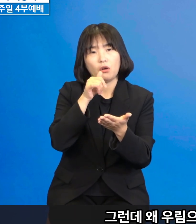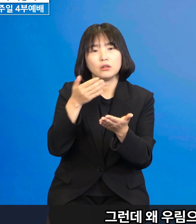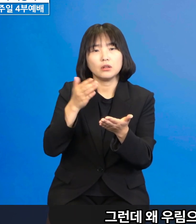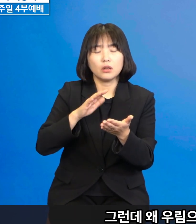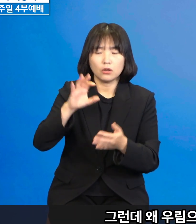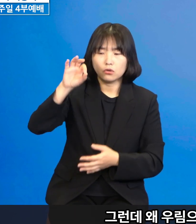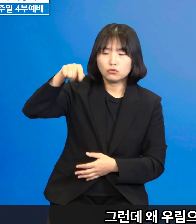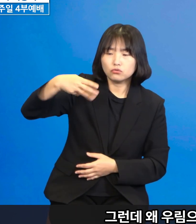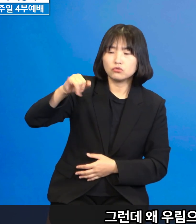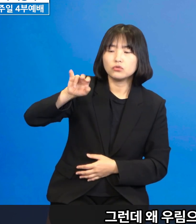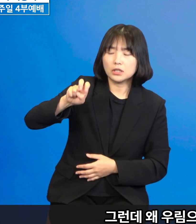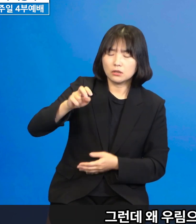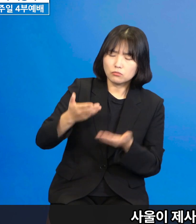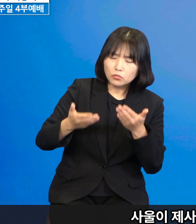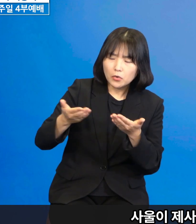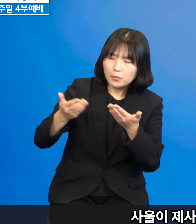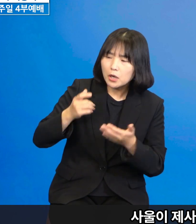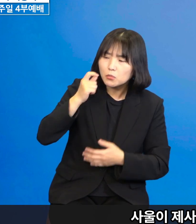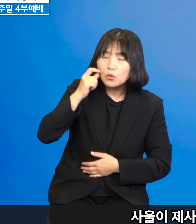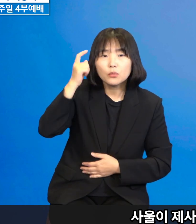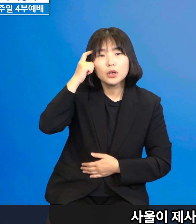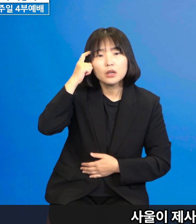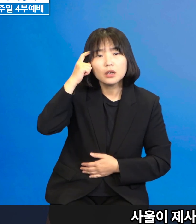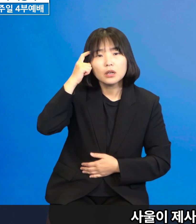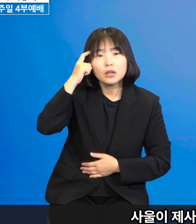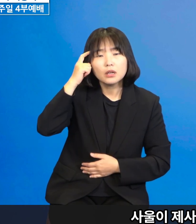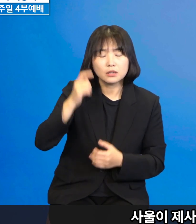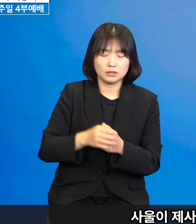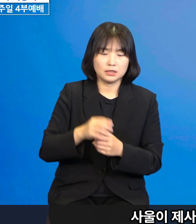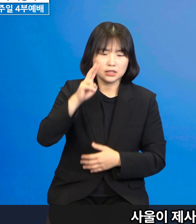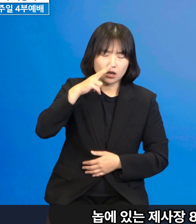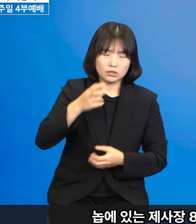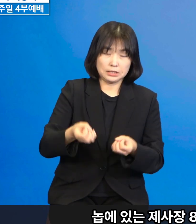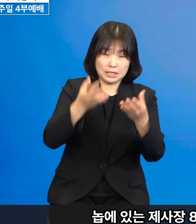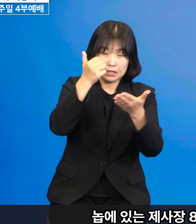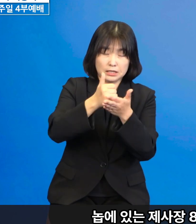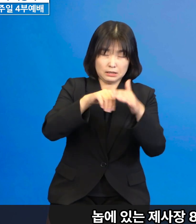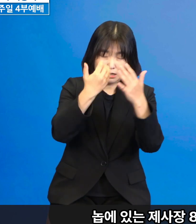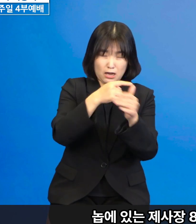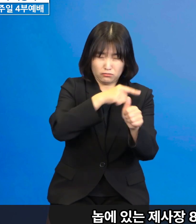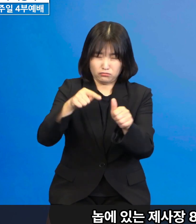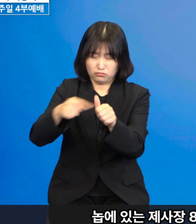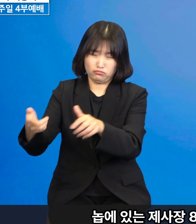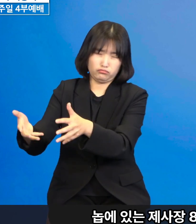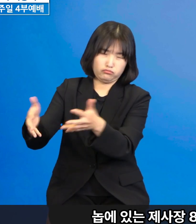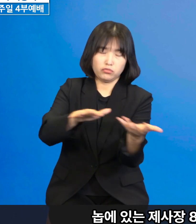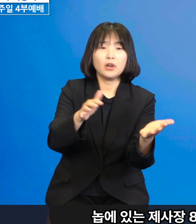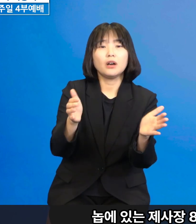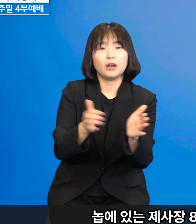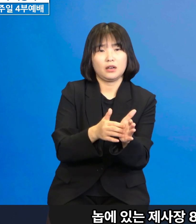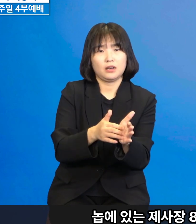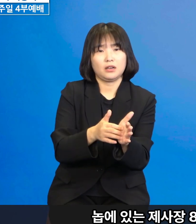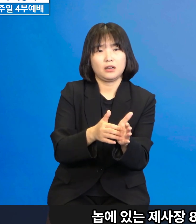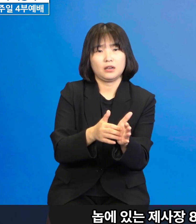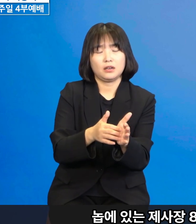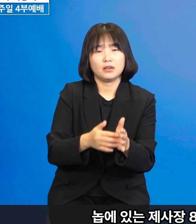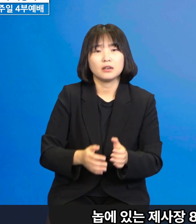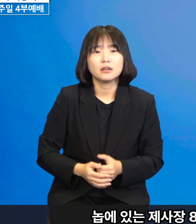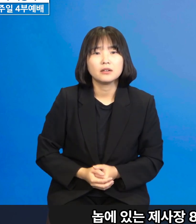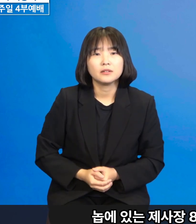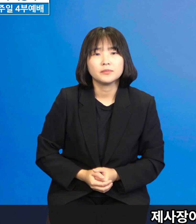우림으로 분별을 못 받느냐? 사울이 제사장을 다 죽였어요. 노베에 있는 제사장 85명을 싹 다